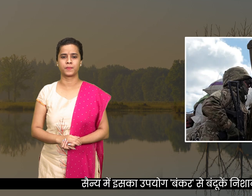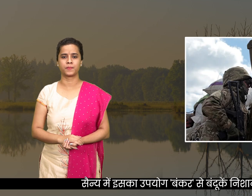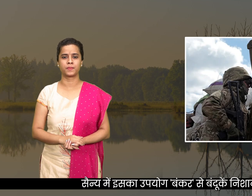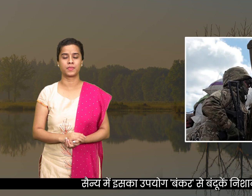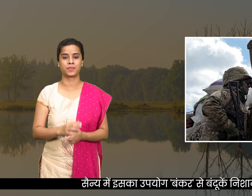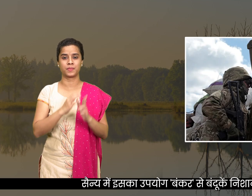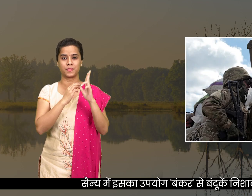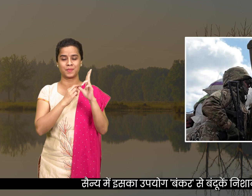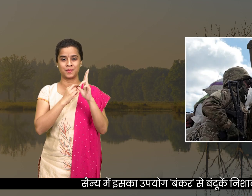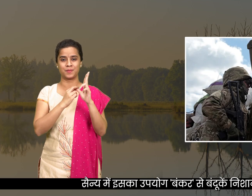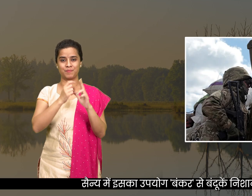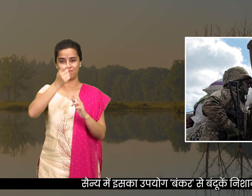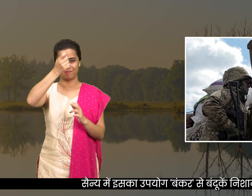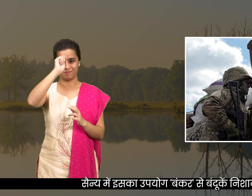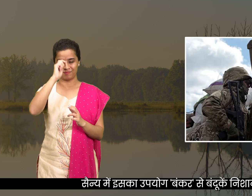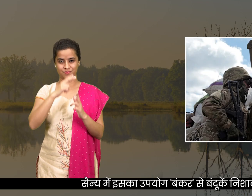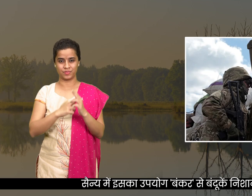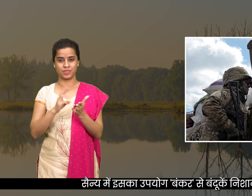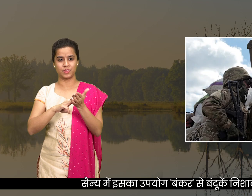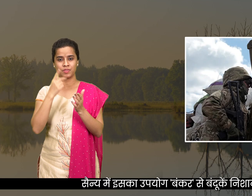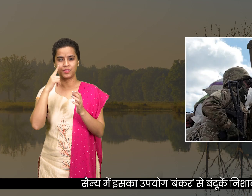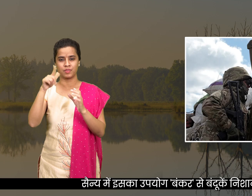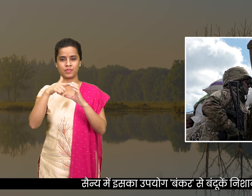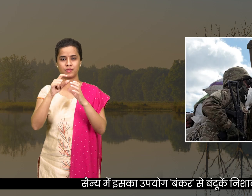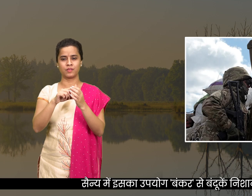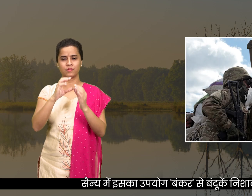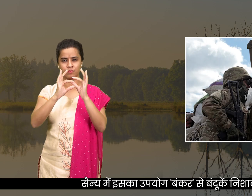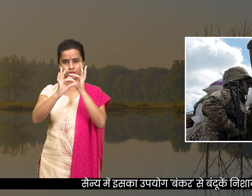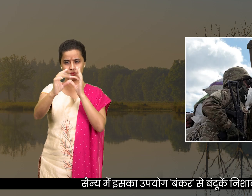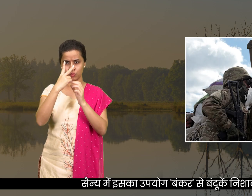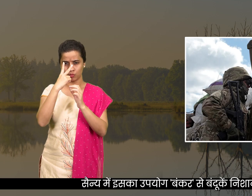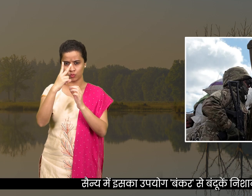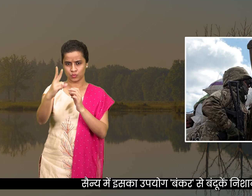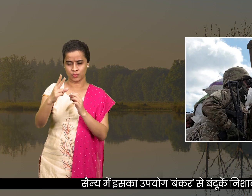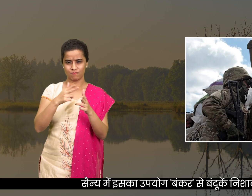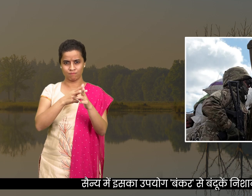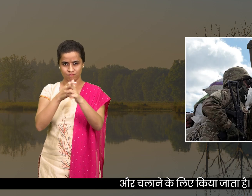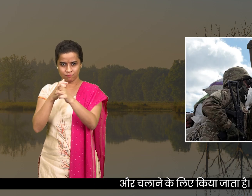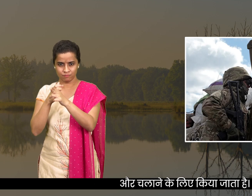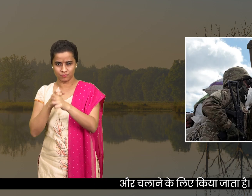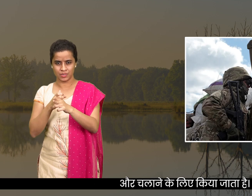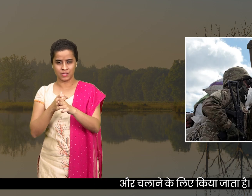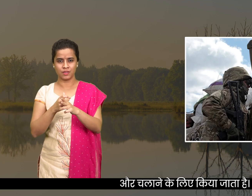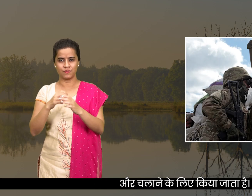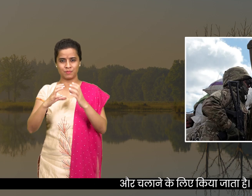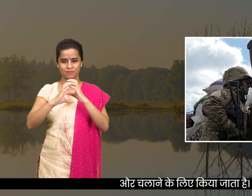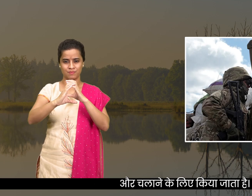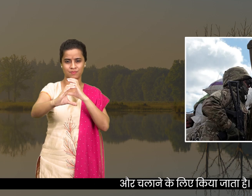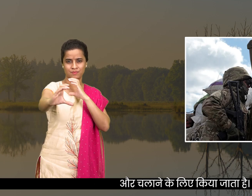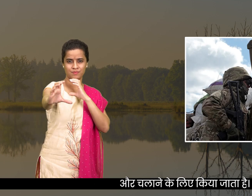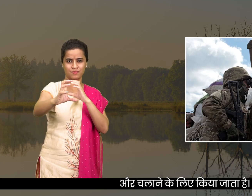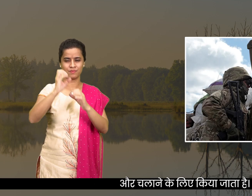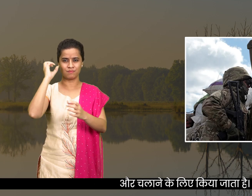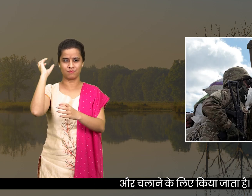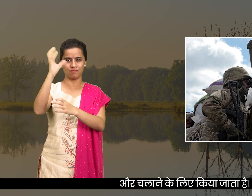सैन्य में इसका उपयोग बंकर से बंदूकें निशाना लगाने और चलाने के लिए